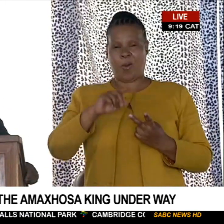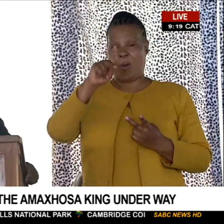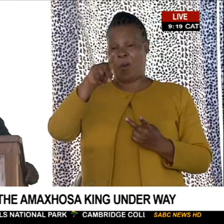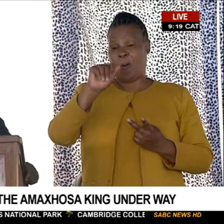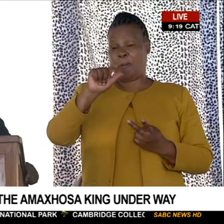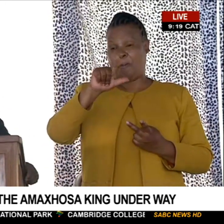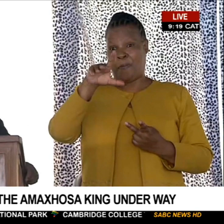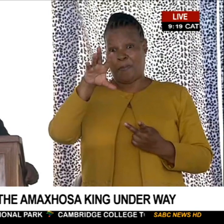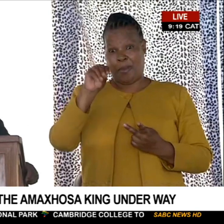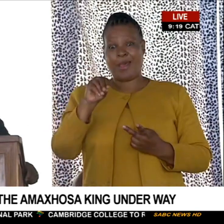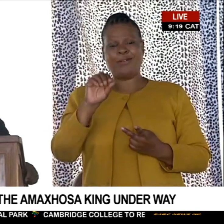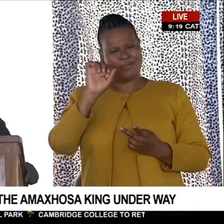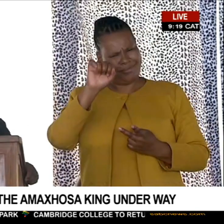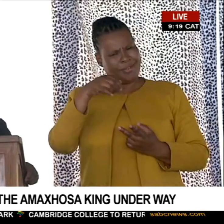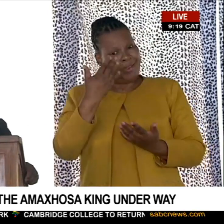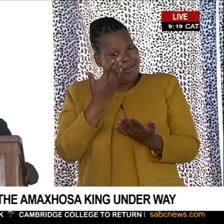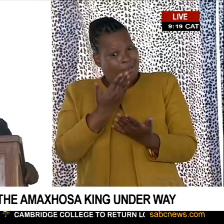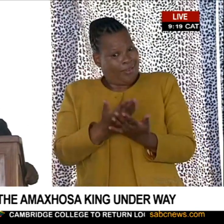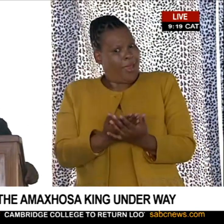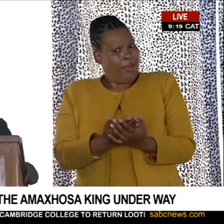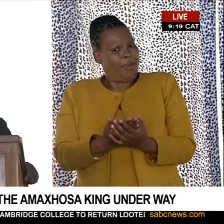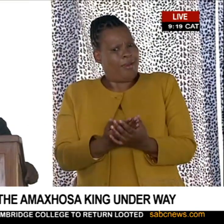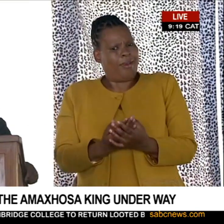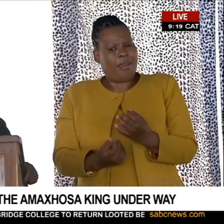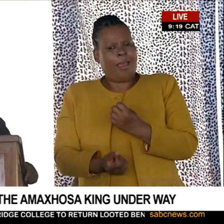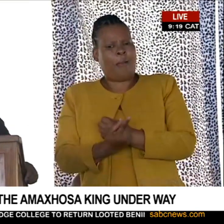kwavela amagorha emva kwamagorha.